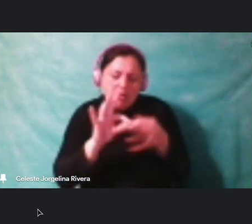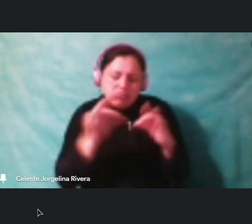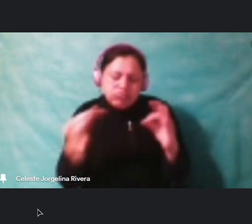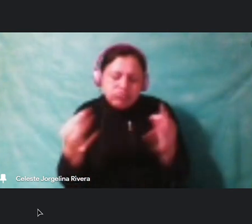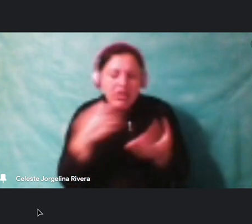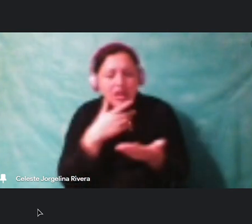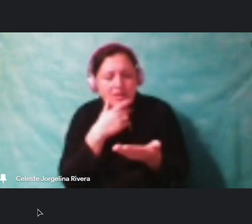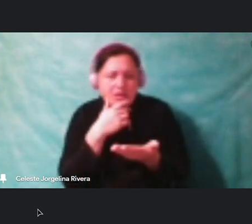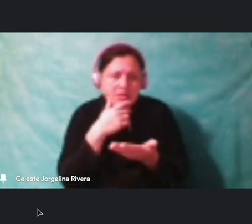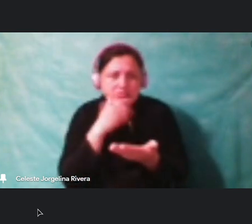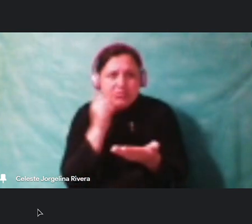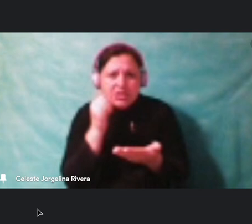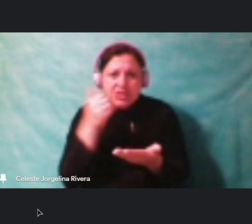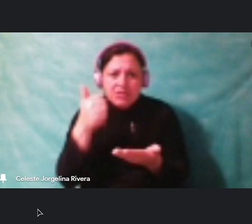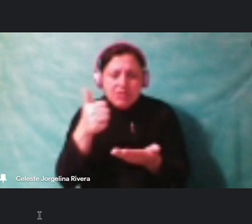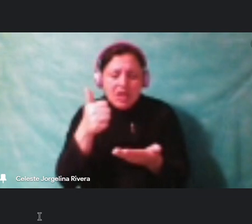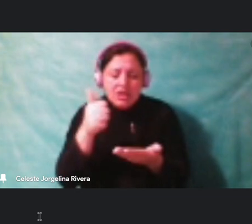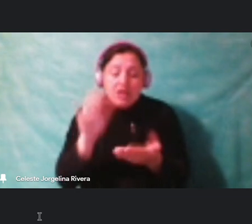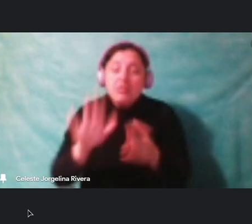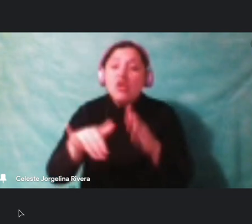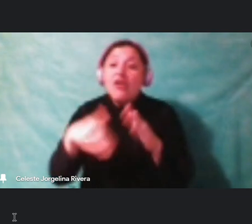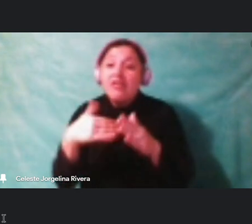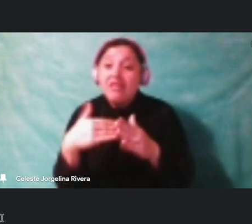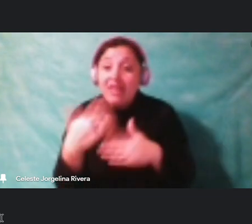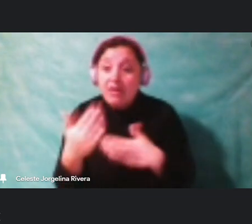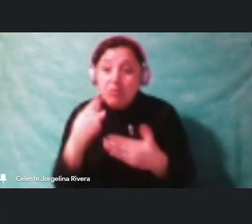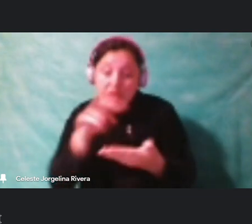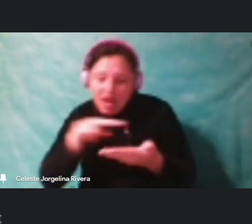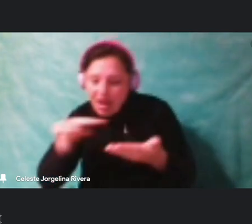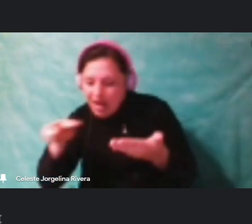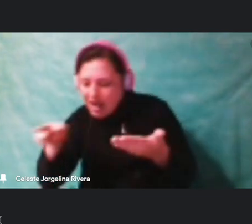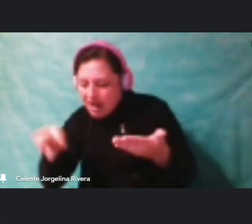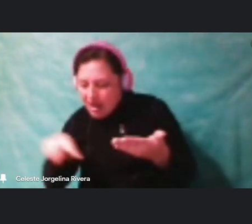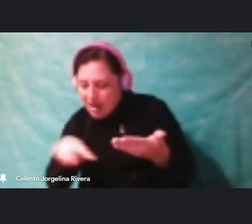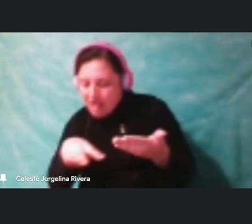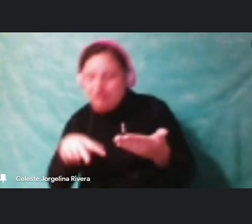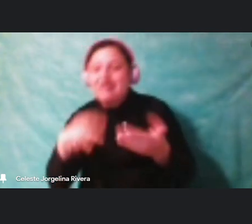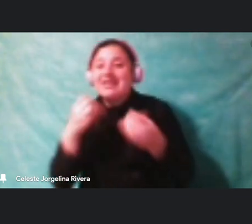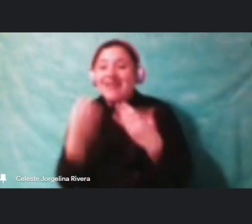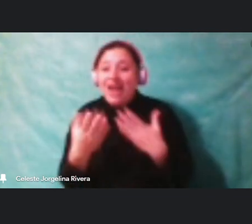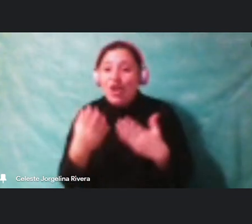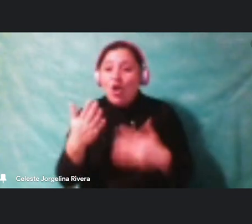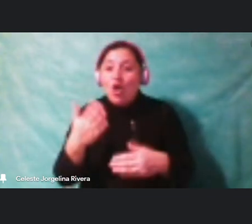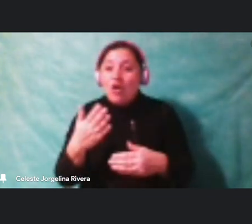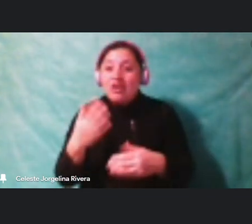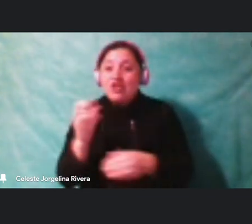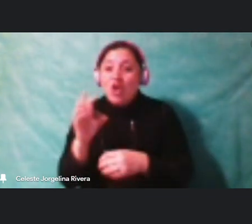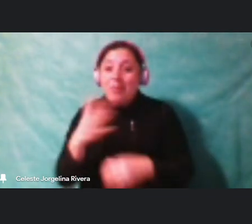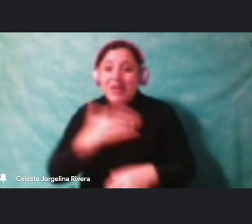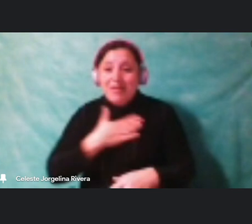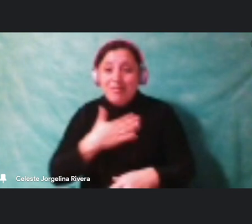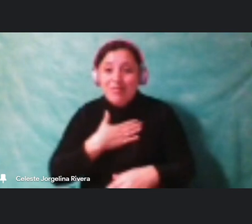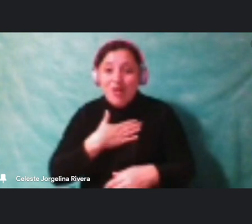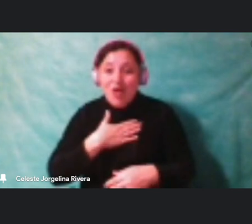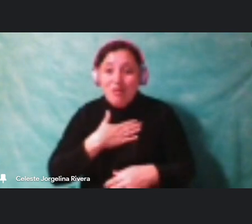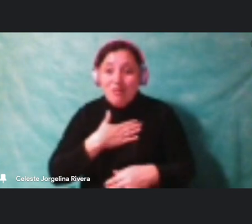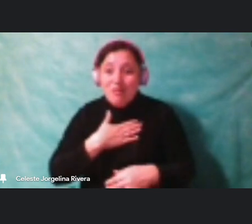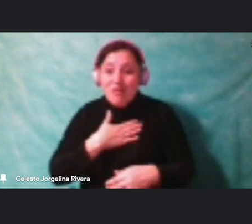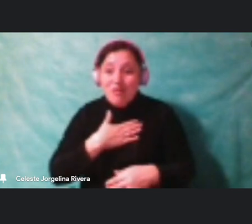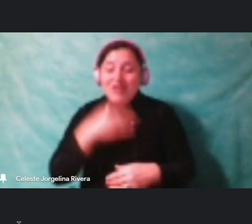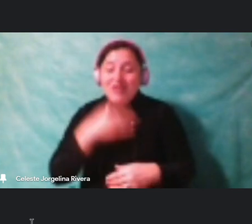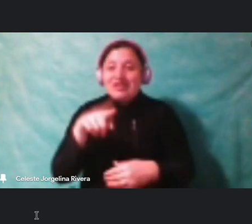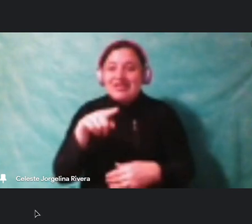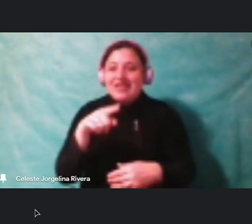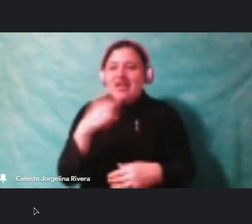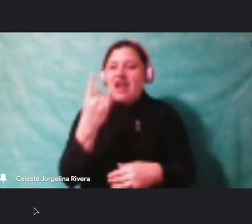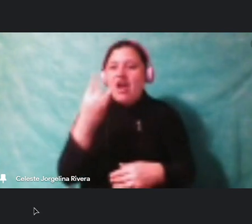cuando estamos en el sentido, en este caso, es todo un nombre propio, toda una comisión que es de la UNESCO.